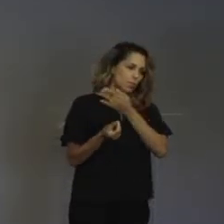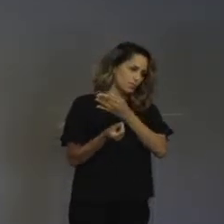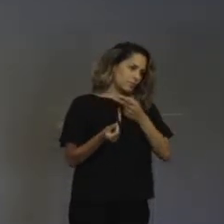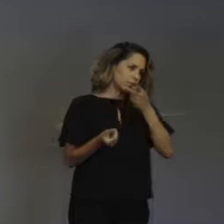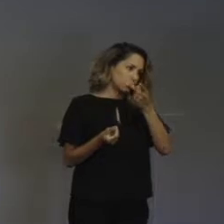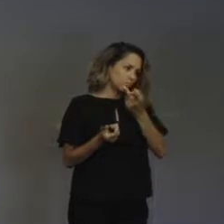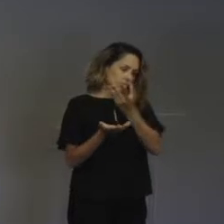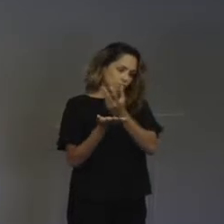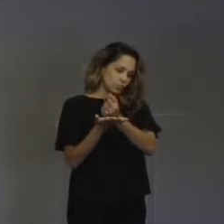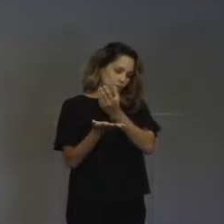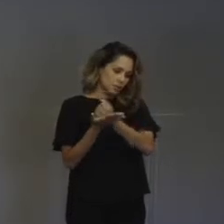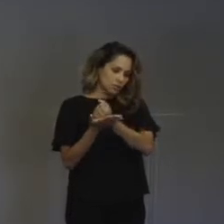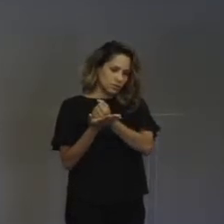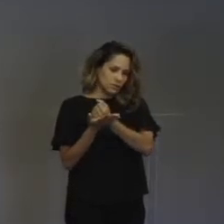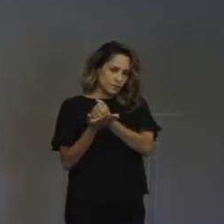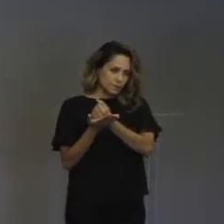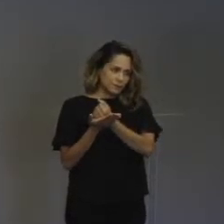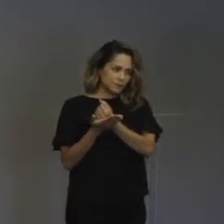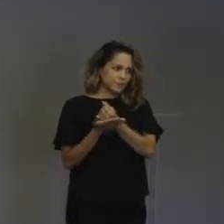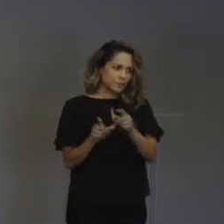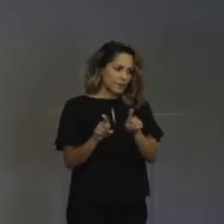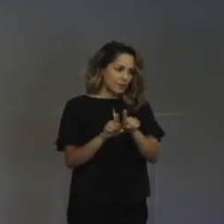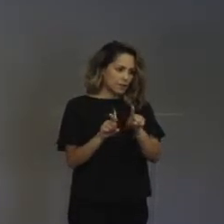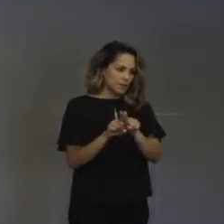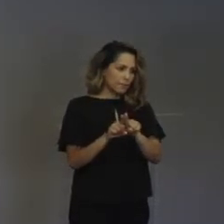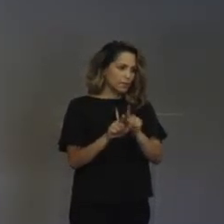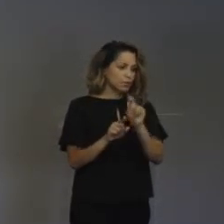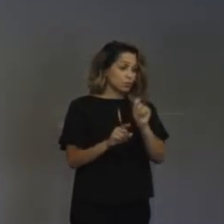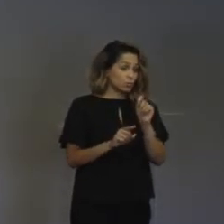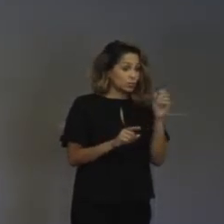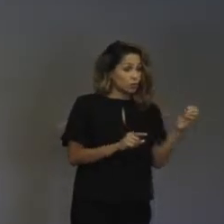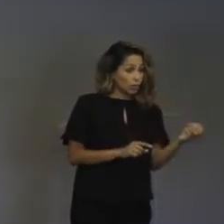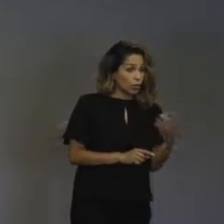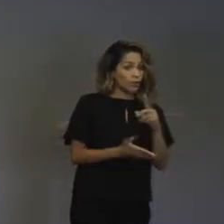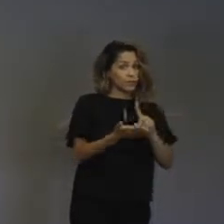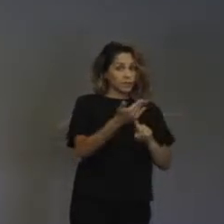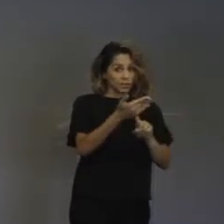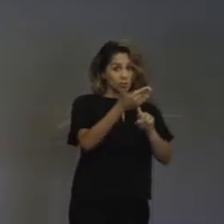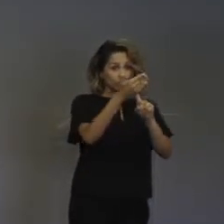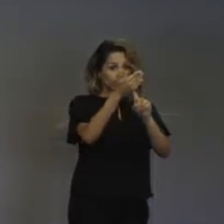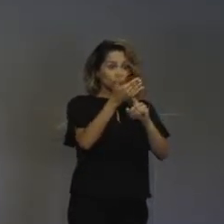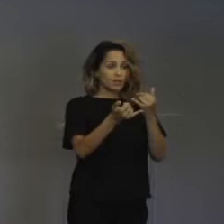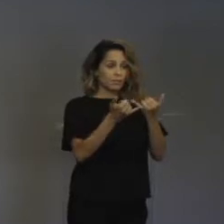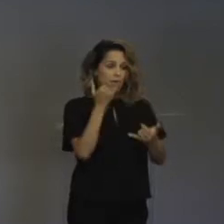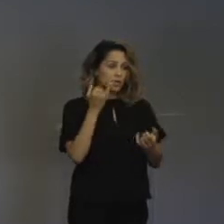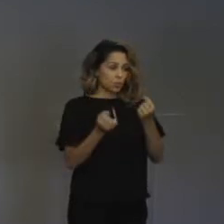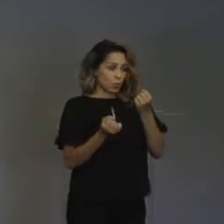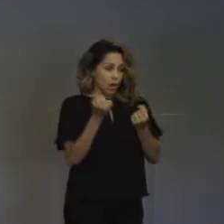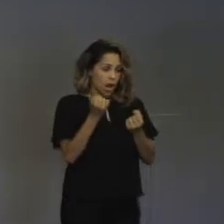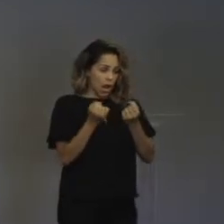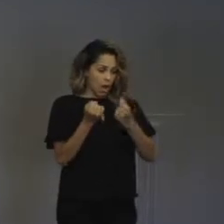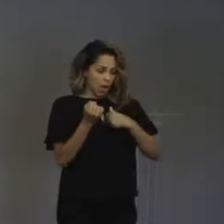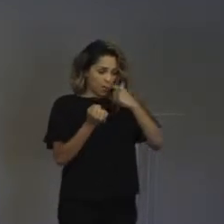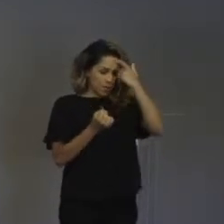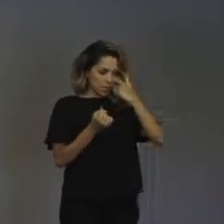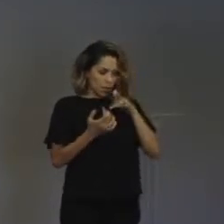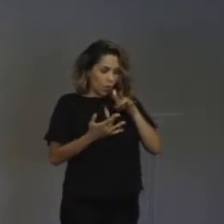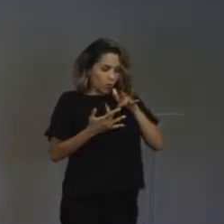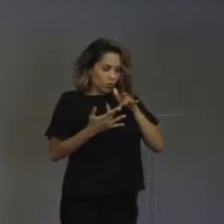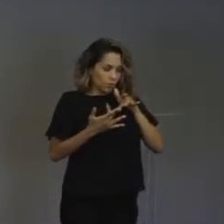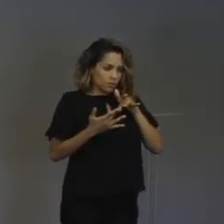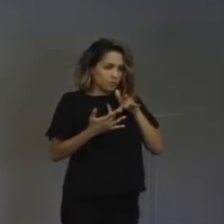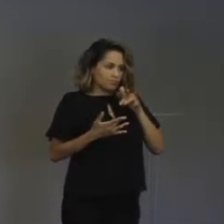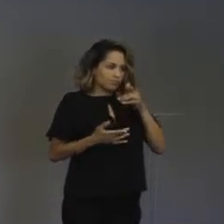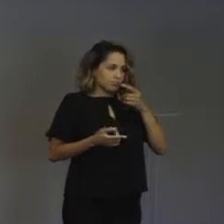né? E voltando à questão dessa nova tecnologia que pode reinventar a relação com o carro, porque reinventa a relação com outra pessoa.